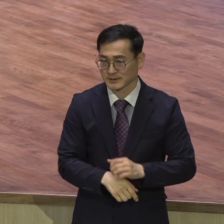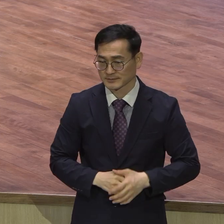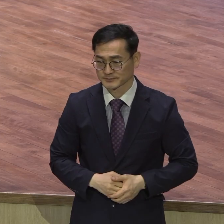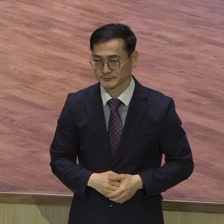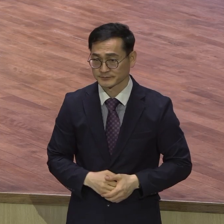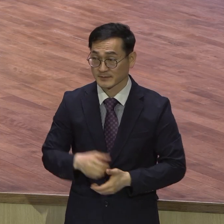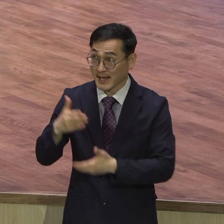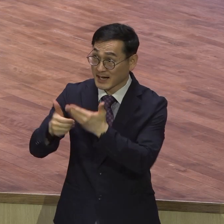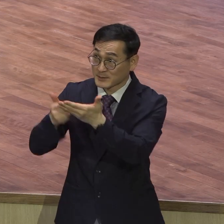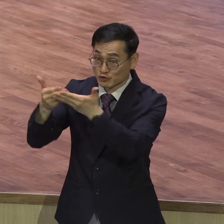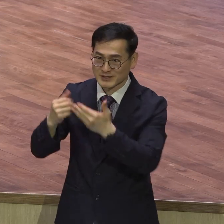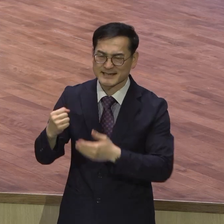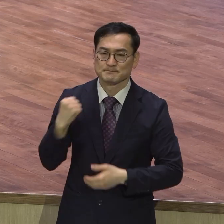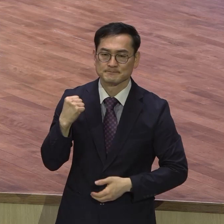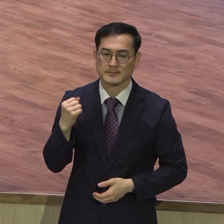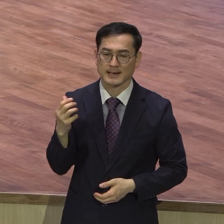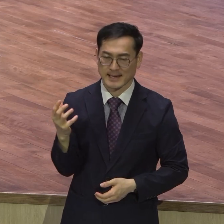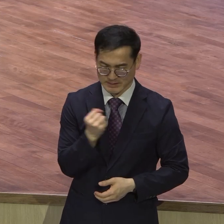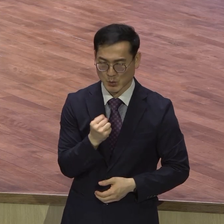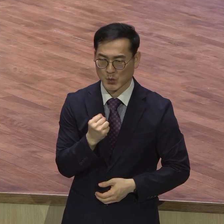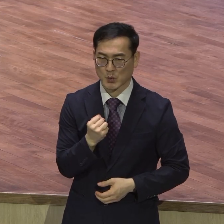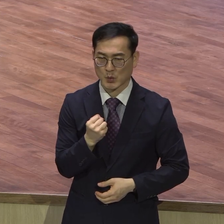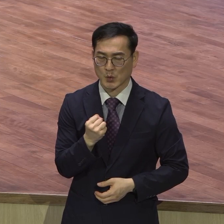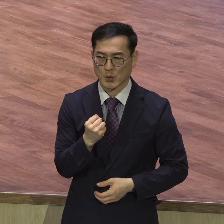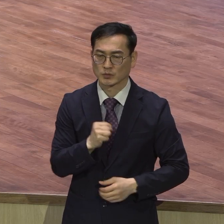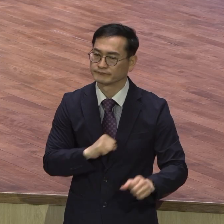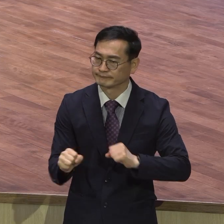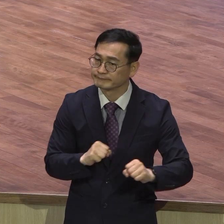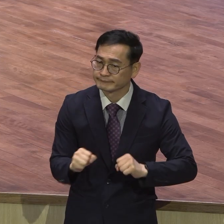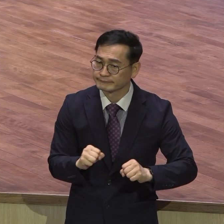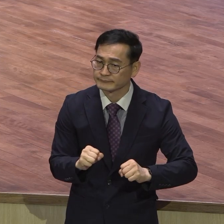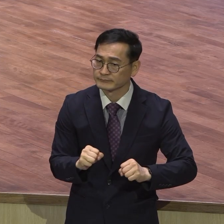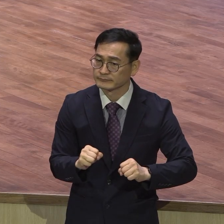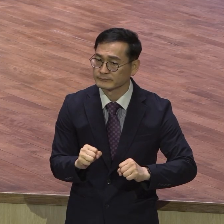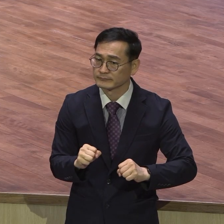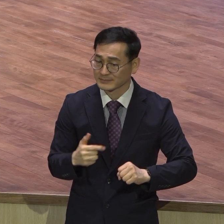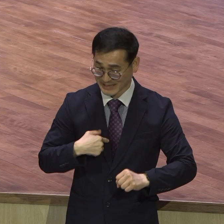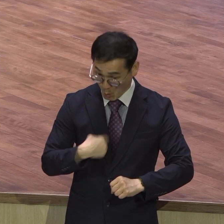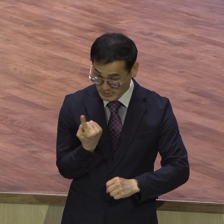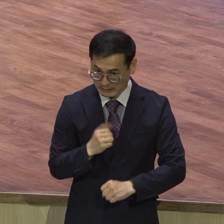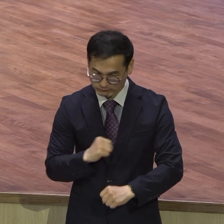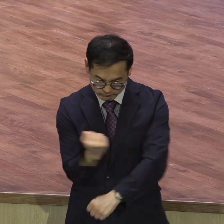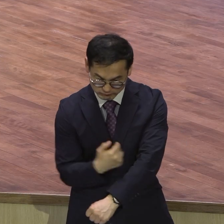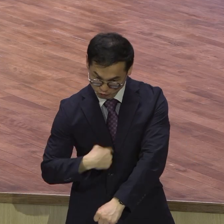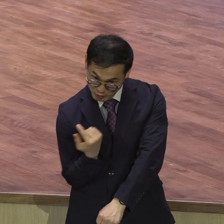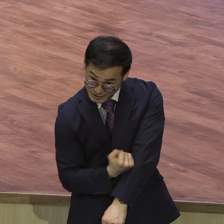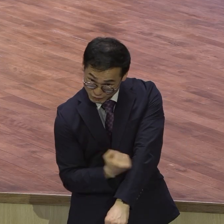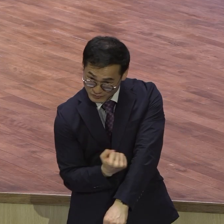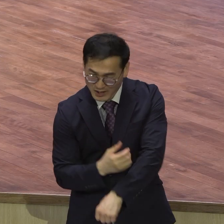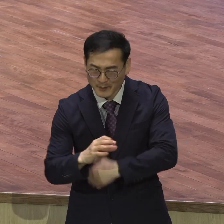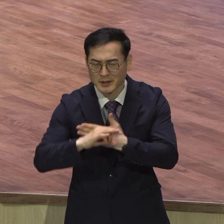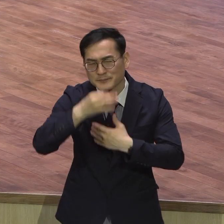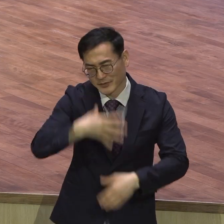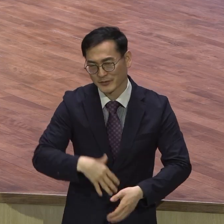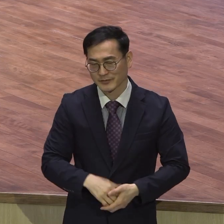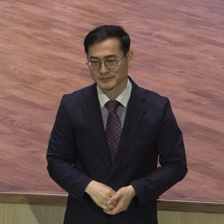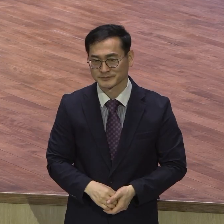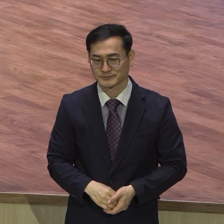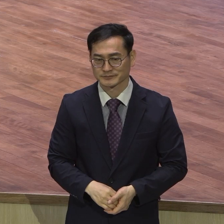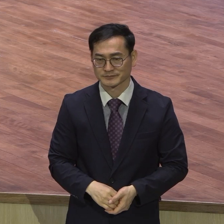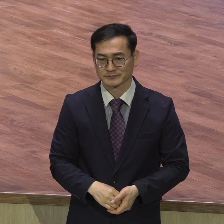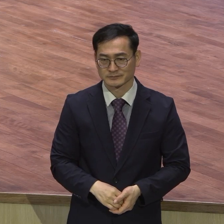힘으로 주의를 해야 돼요. 그래야 힘들지 않습니다. 내가 하면 힘들어요. 그 피를